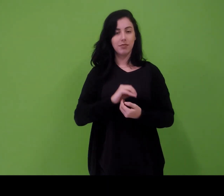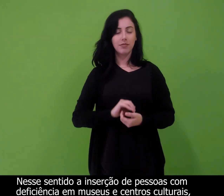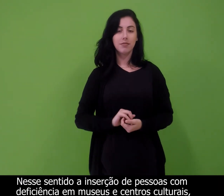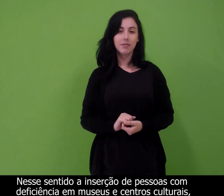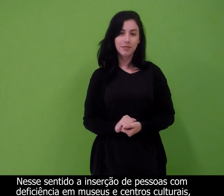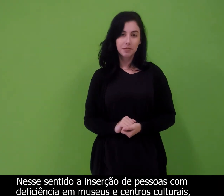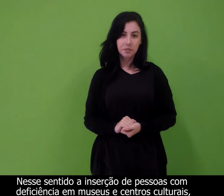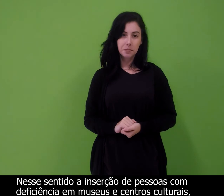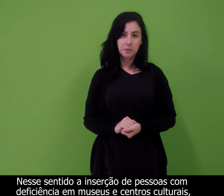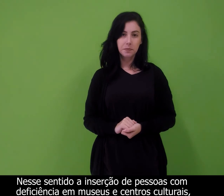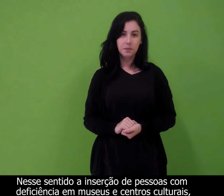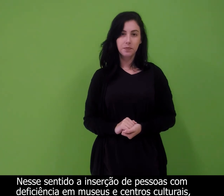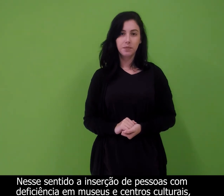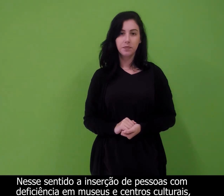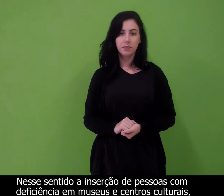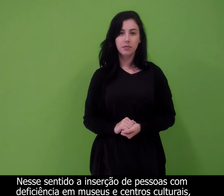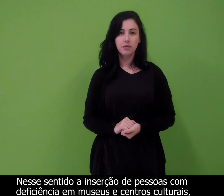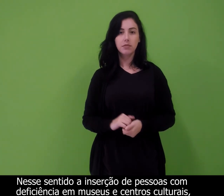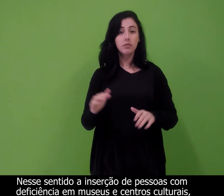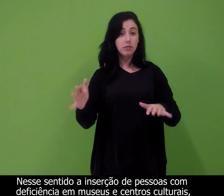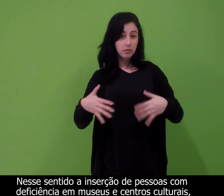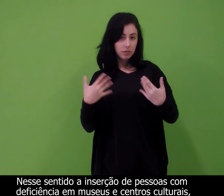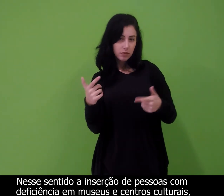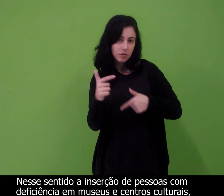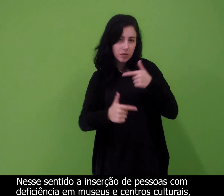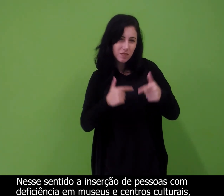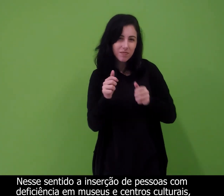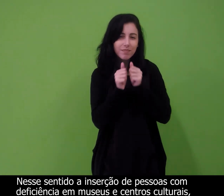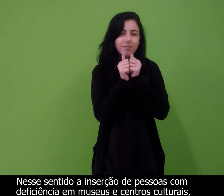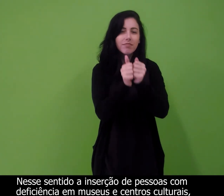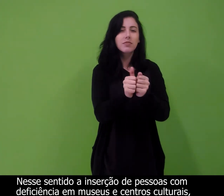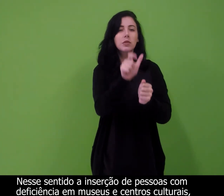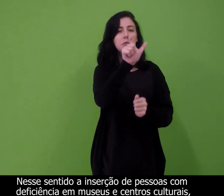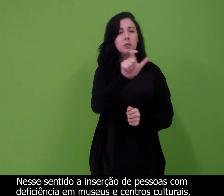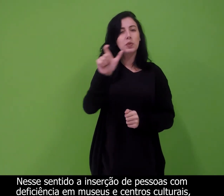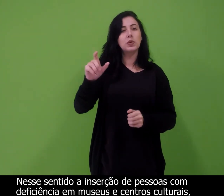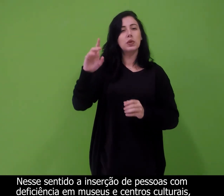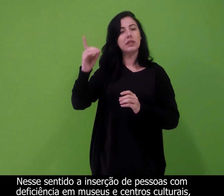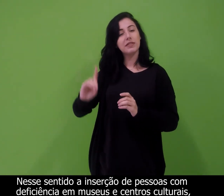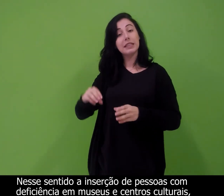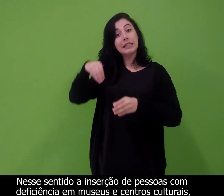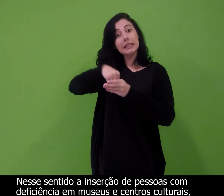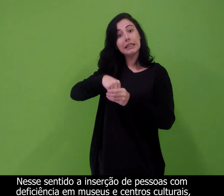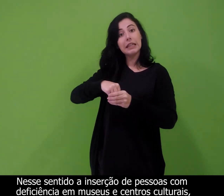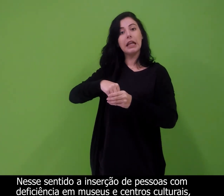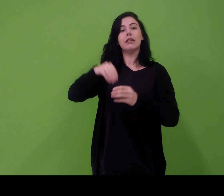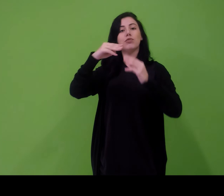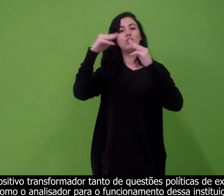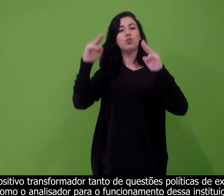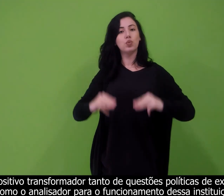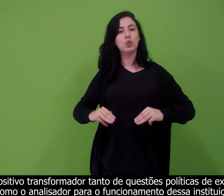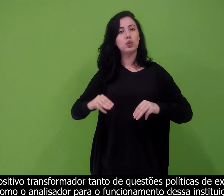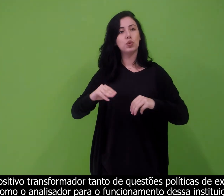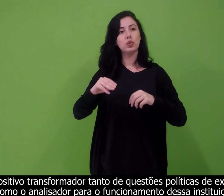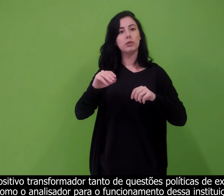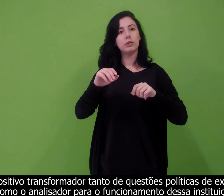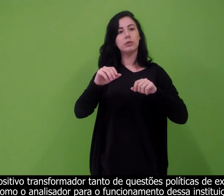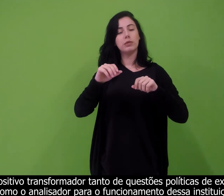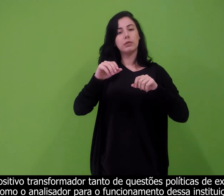E aí, nesse sentido, a inserção de pessoas com deficiência em museus e centros culturais é um dispositivo transformador,